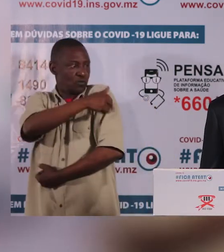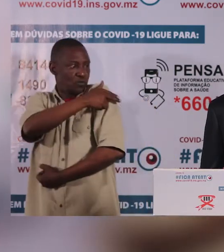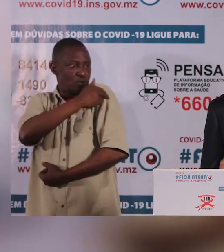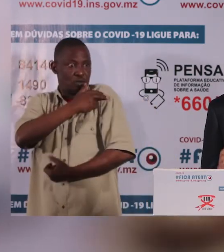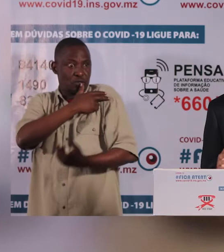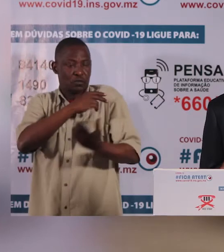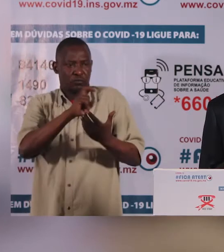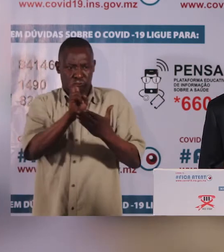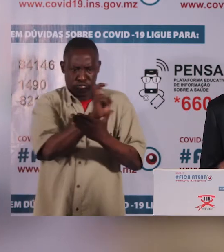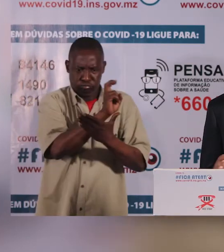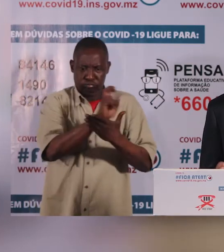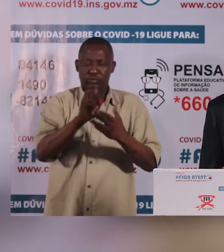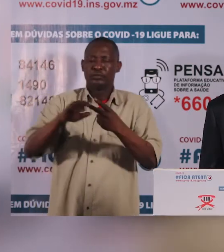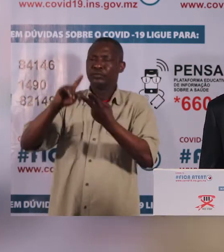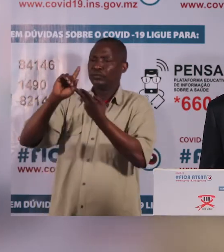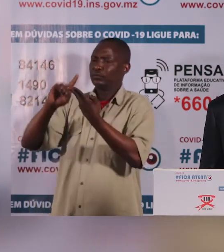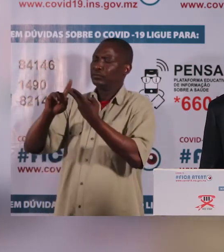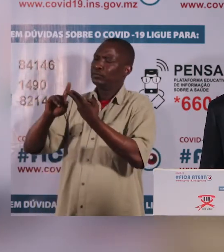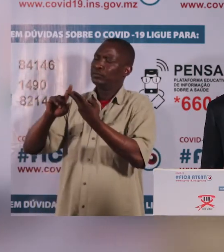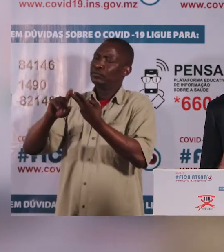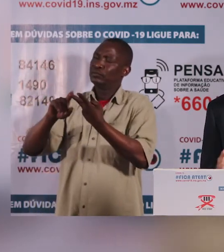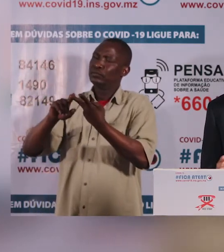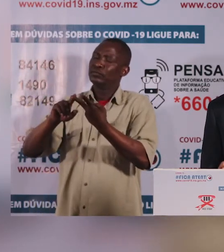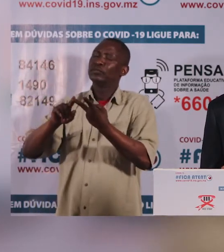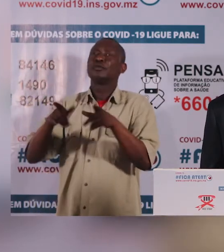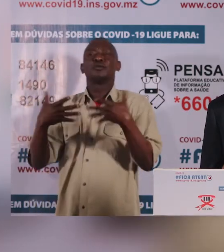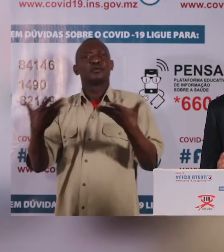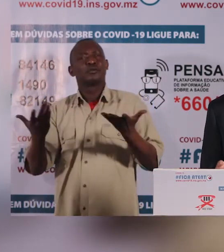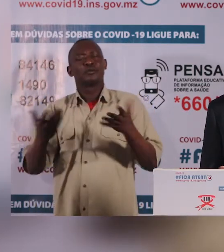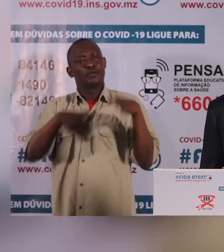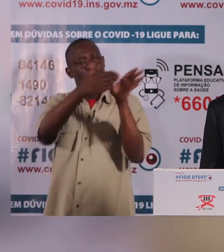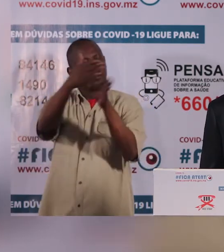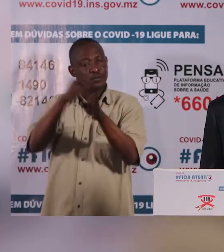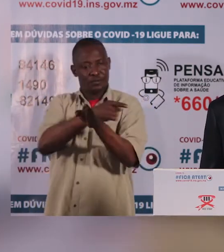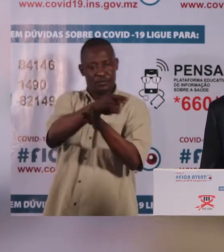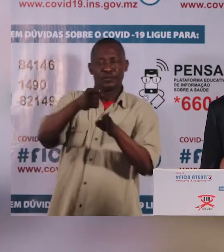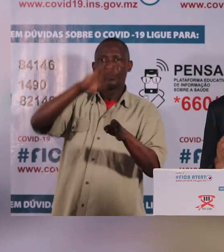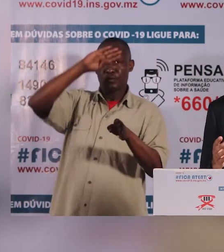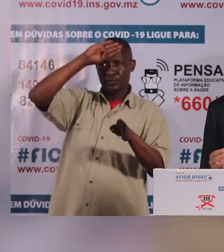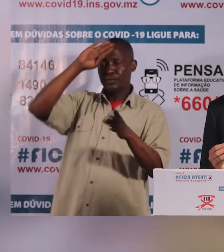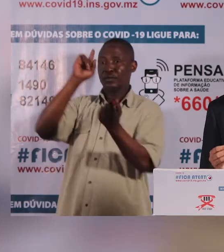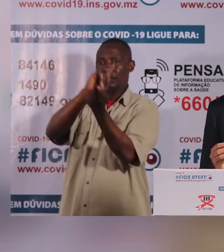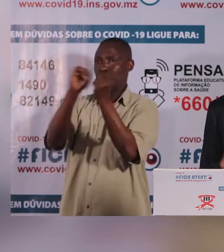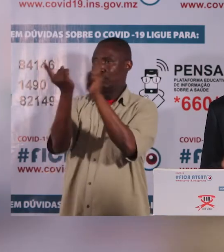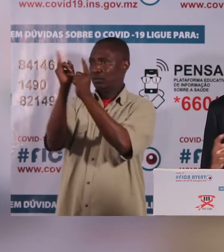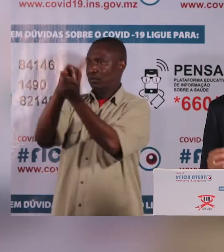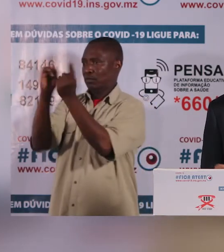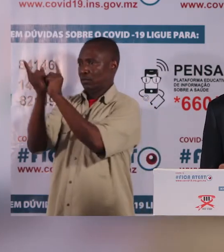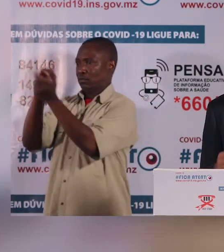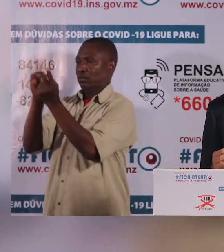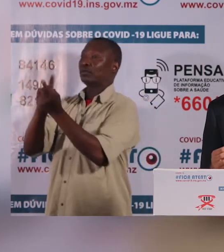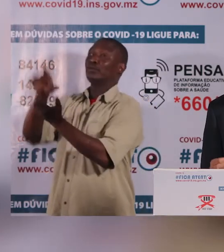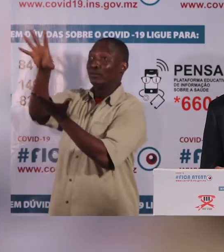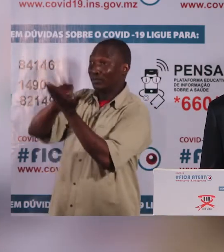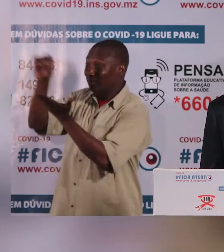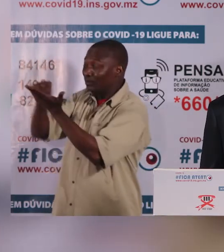Portanto, durante muito tempo a nossa epidemia tinha sido dominada pelo surto no acampamento em Afungi e hoje este número de